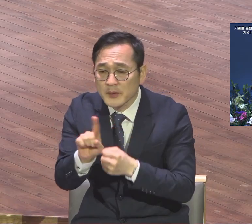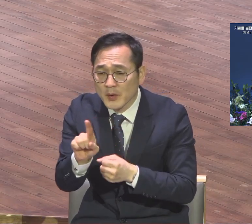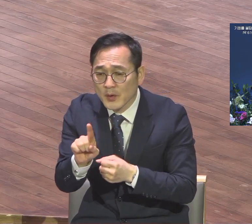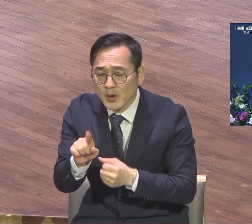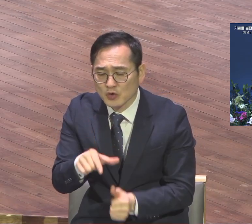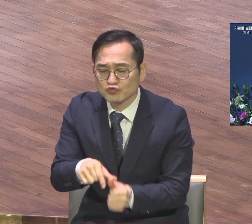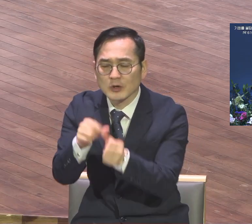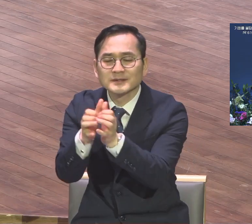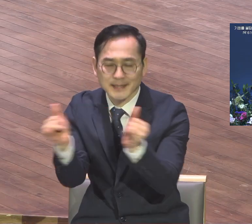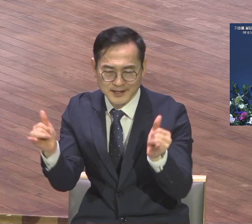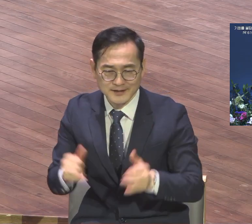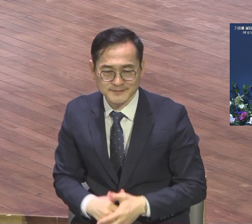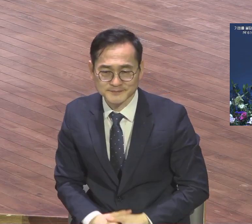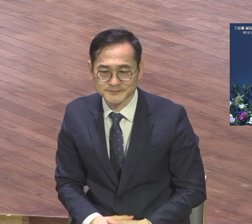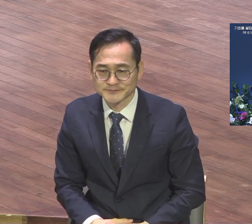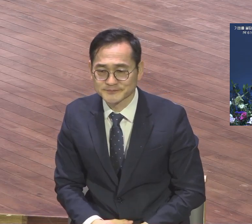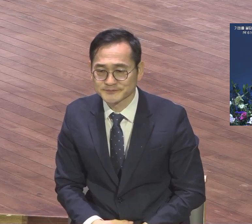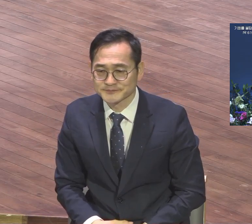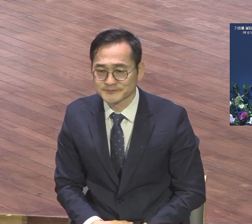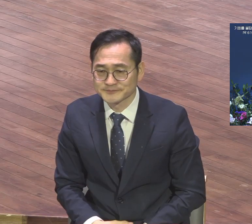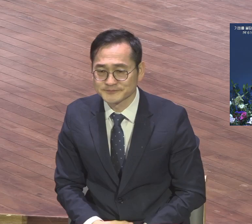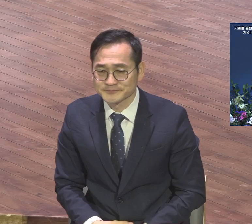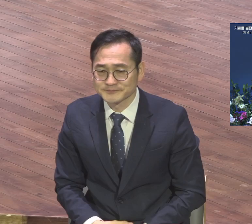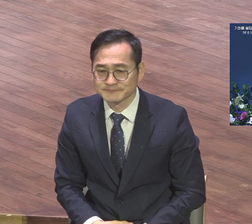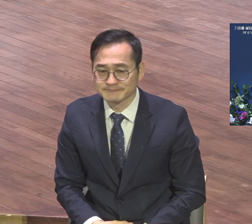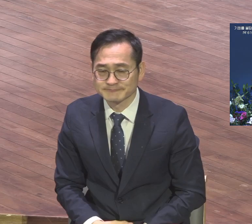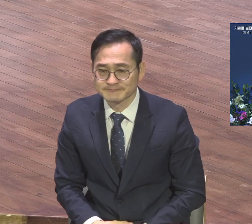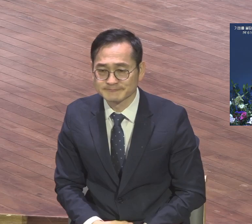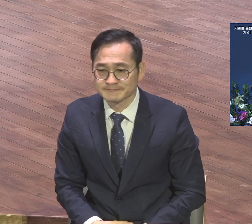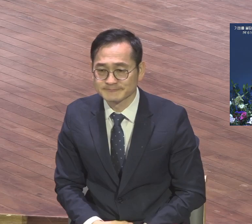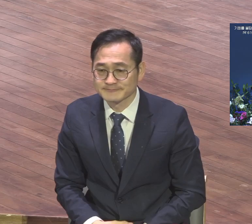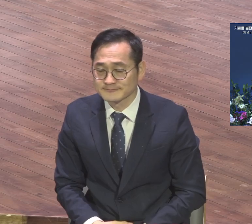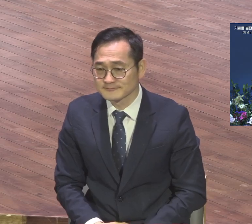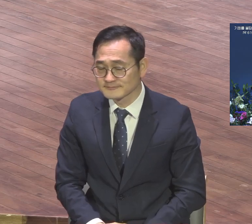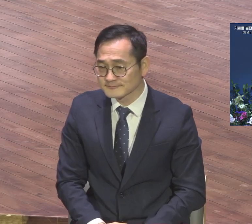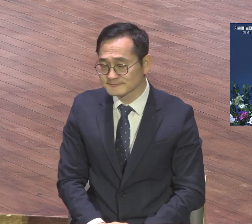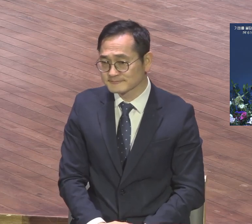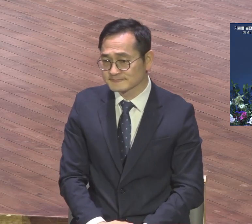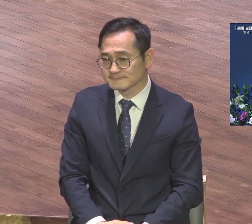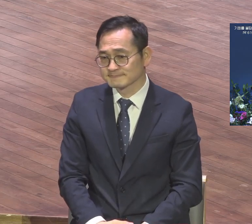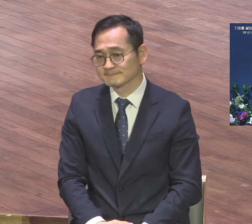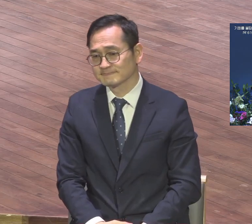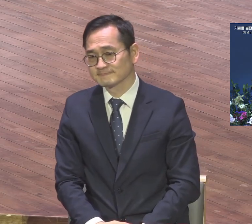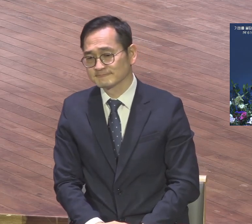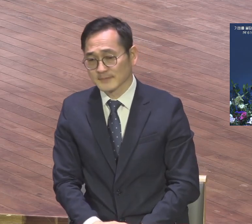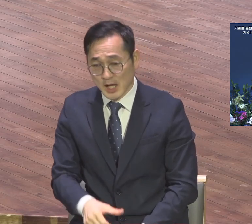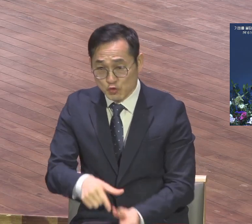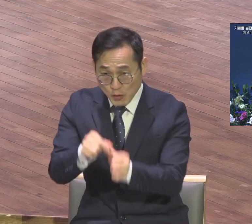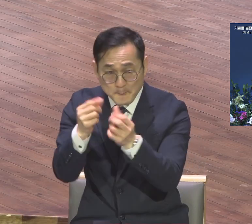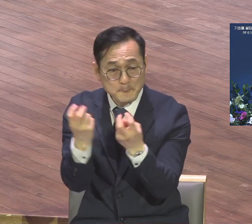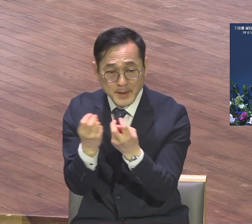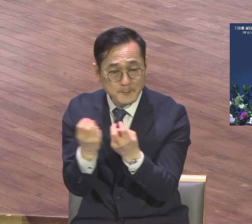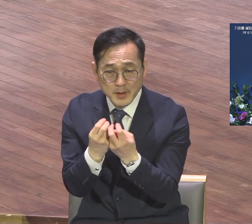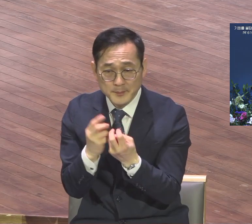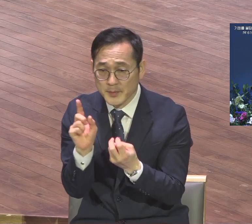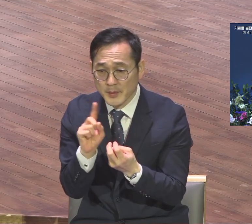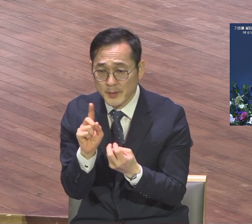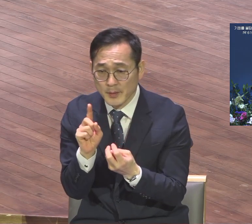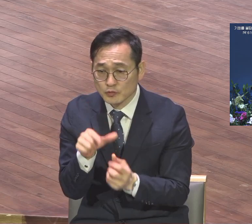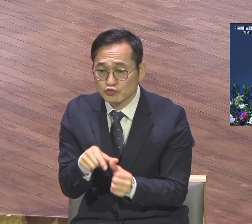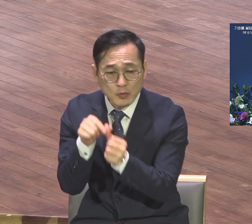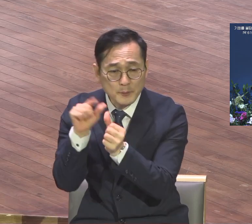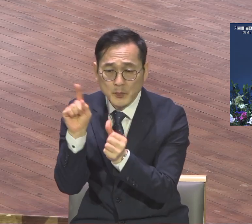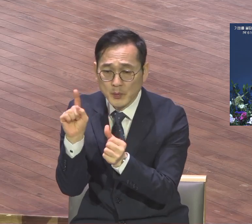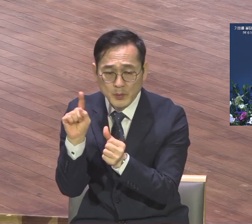구원자라는 뜻이에요. 구원자. 자, 어떻게 구원한단 말이냐, 뭘 구원했단